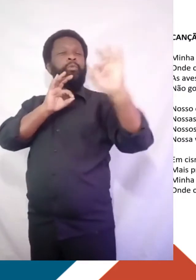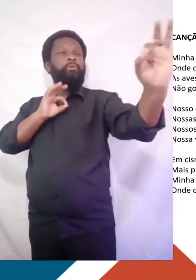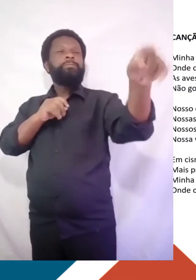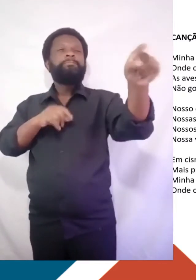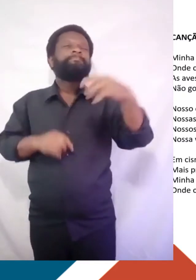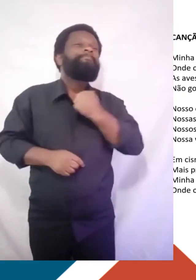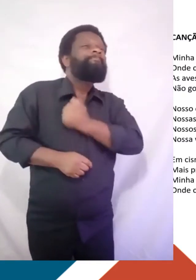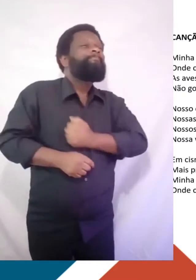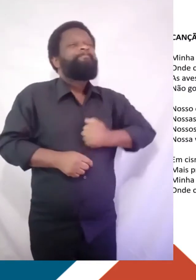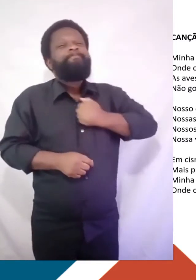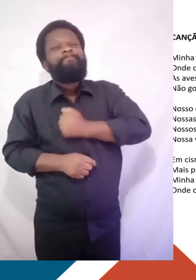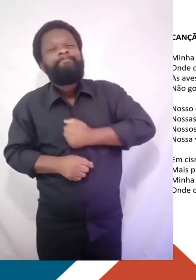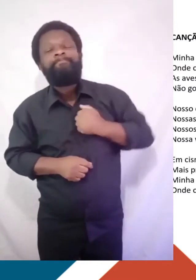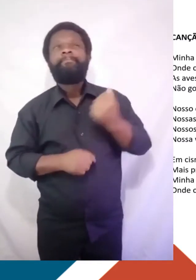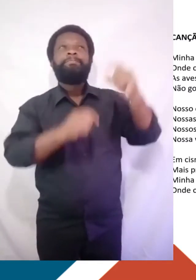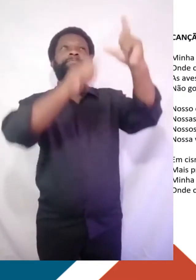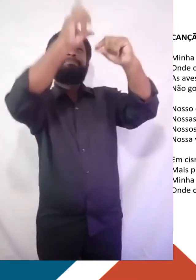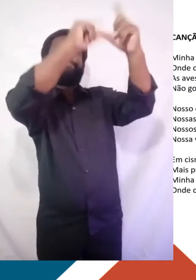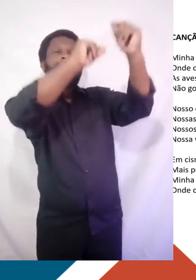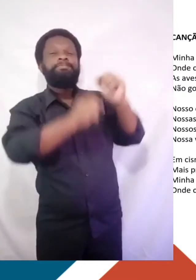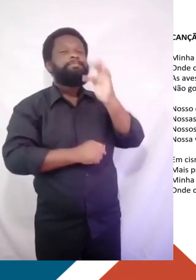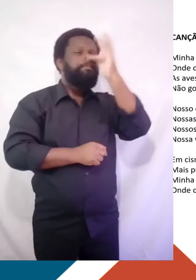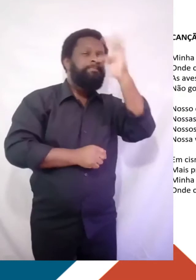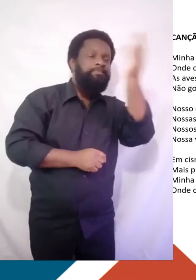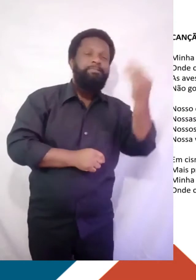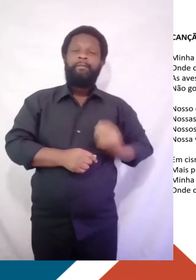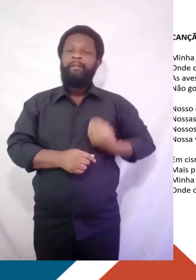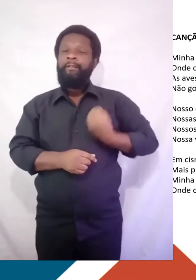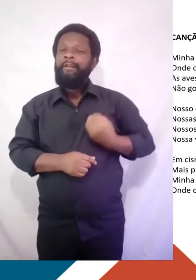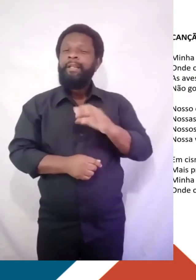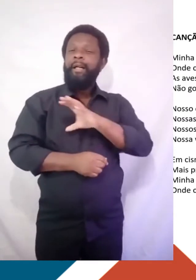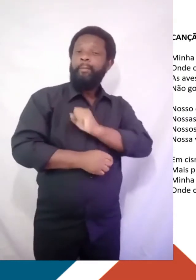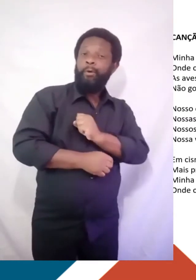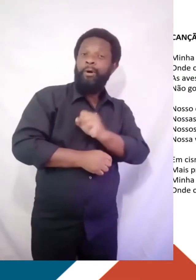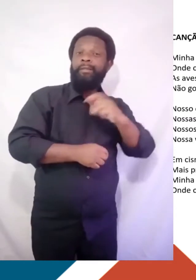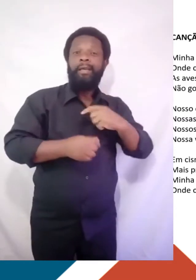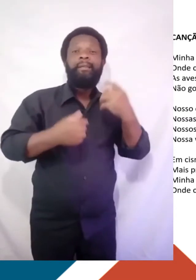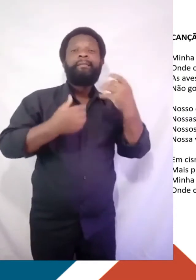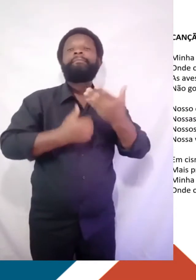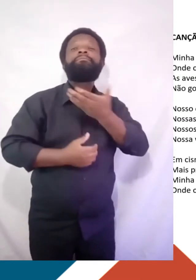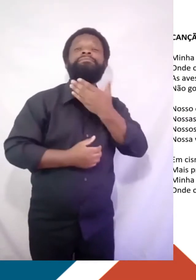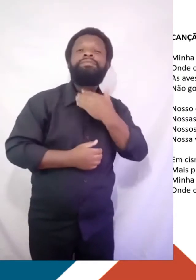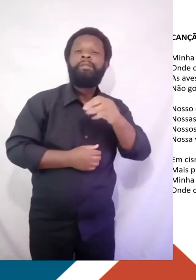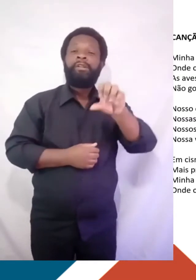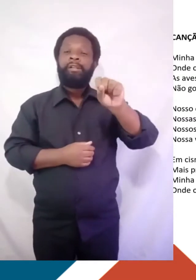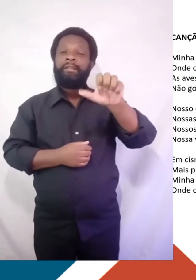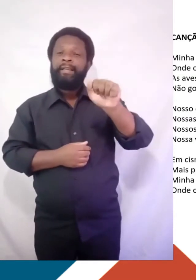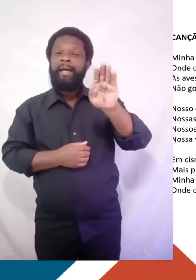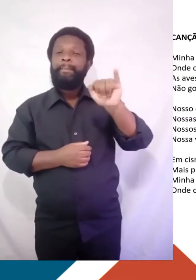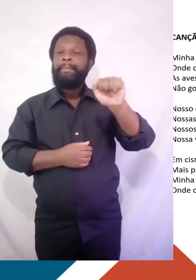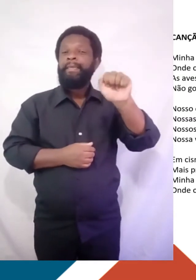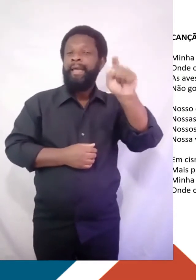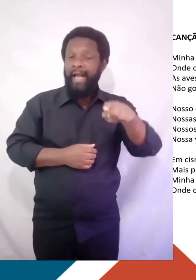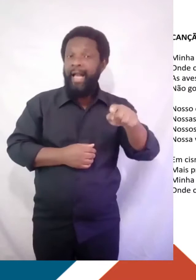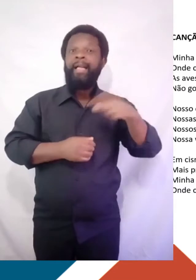desperta saudades de abundantes estrelas, flores, vida, amores, onde canta o sabiá, a terra